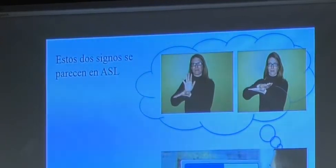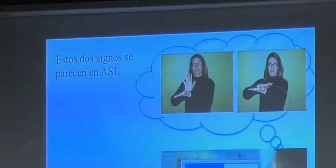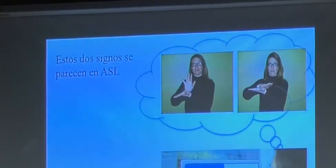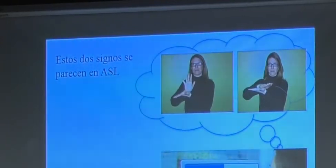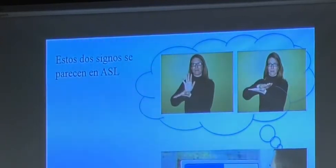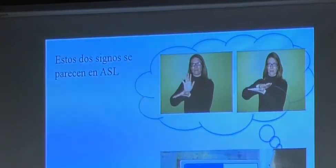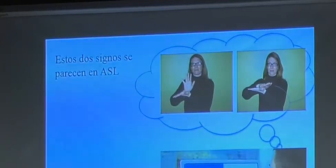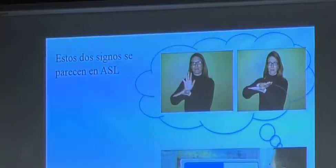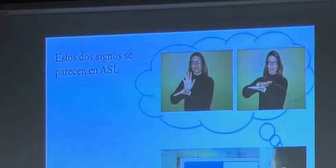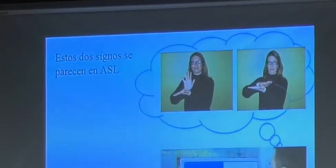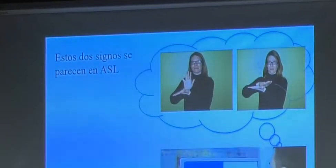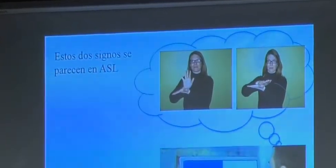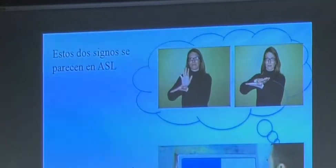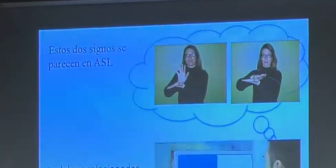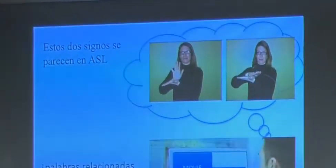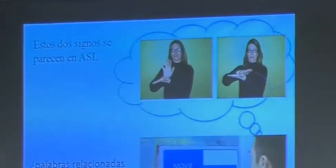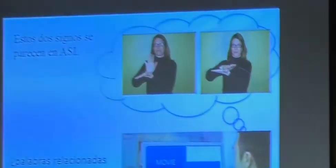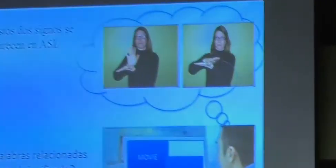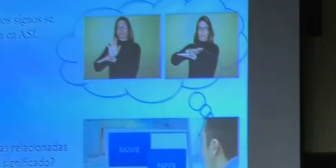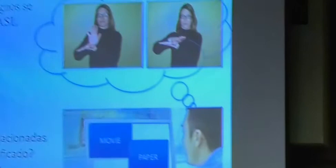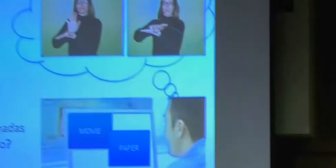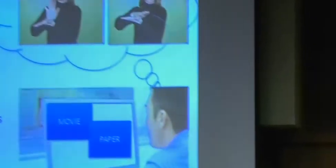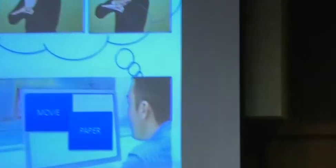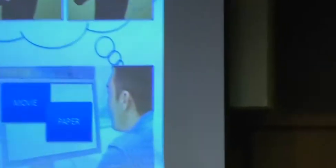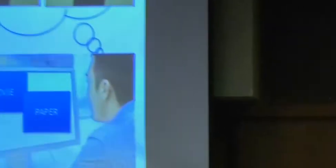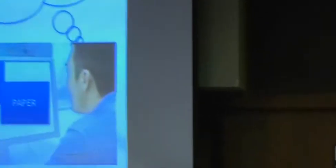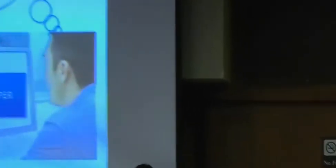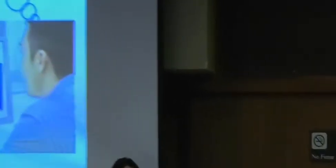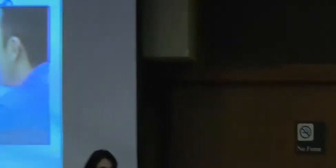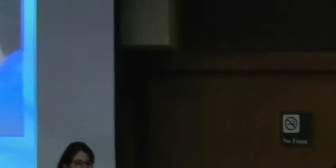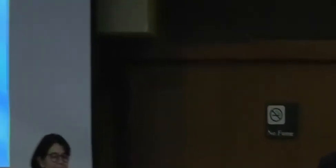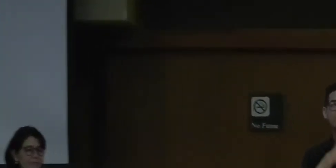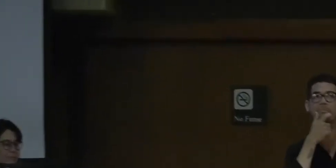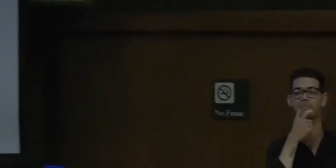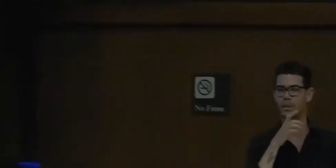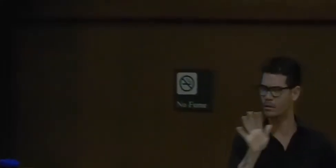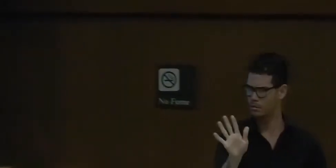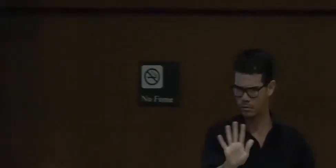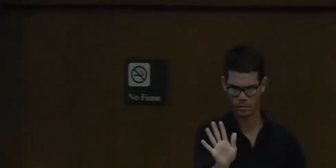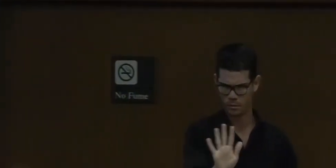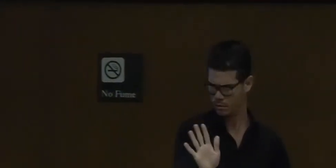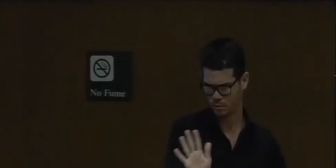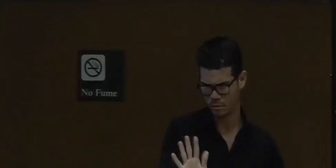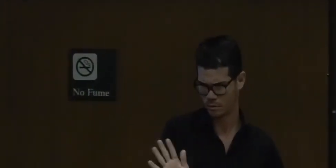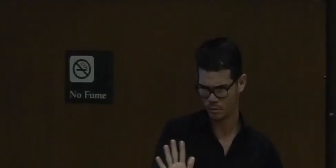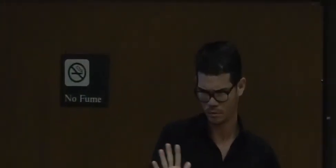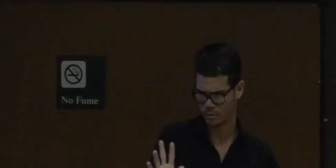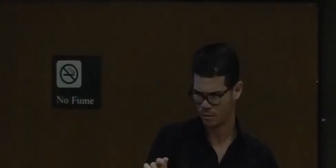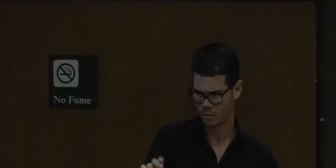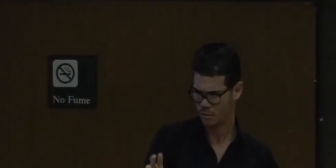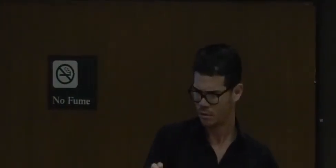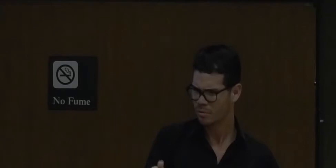No, estamos hablando de una diferencia de milisegundos. Y como mencionaré más tarde,